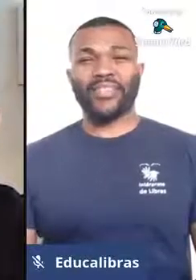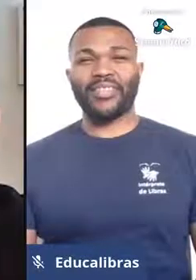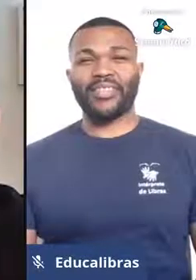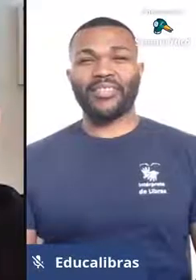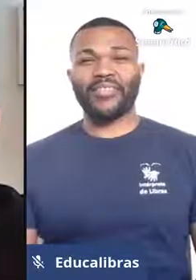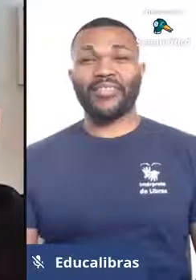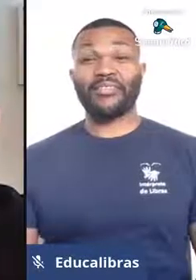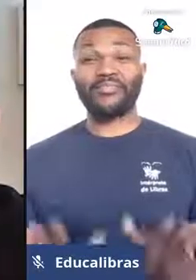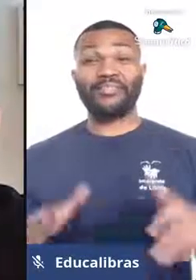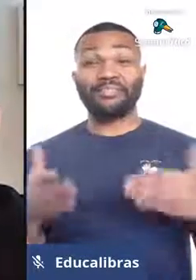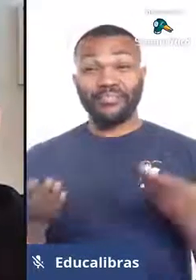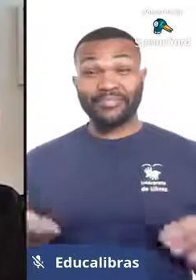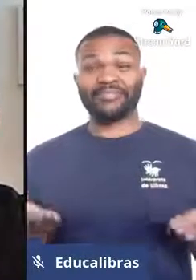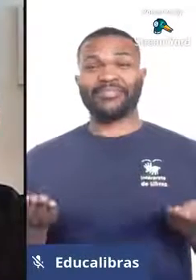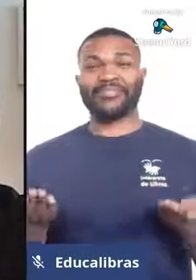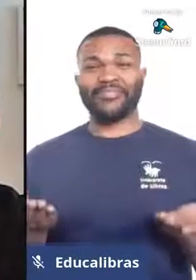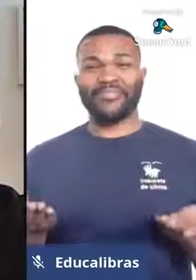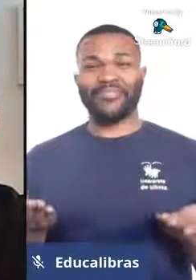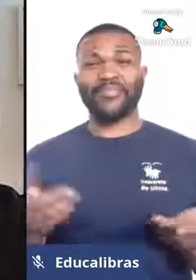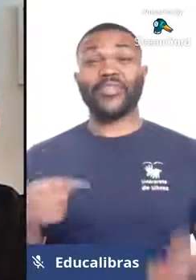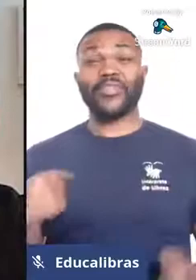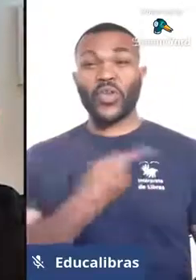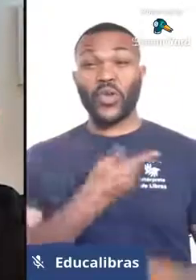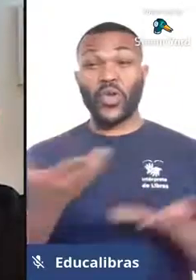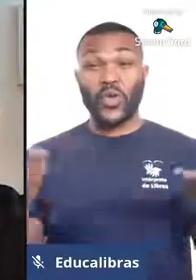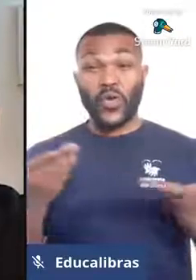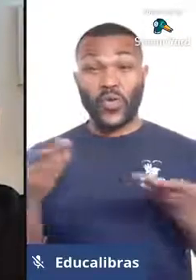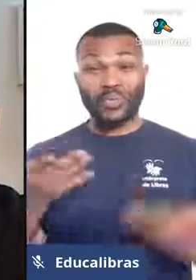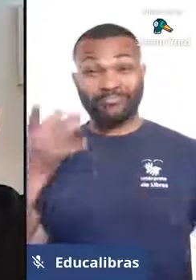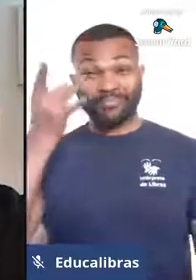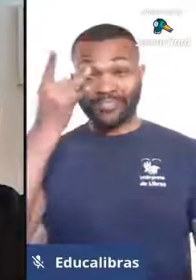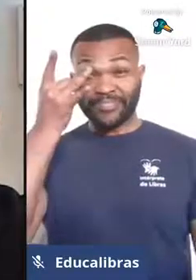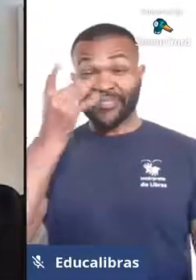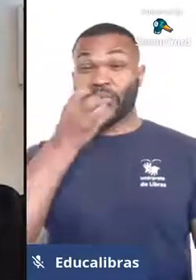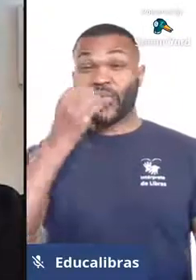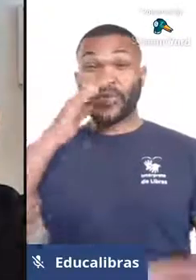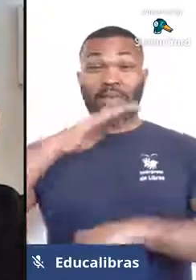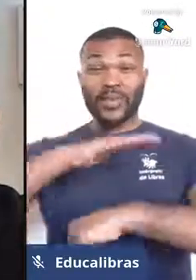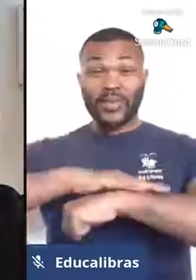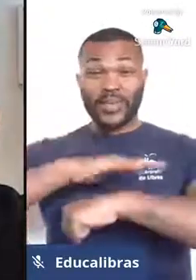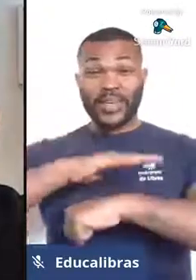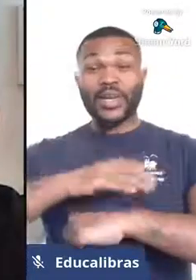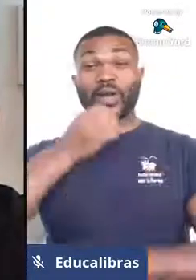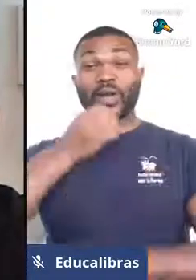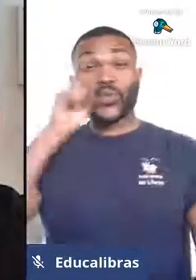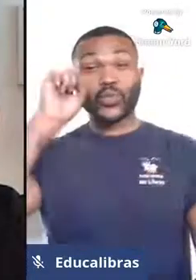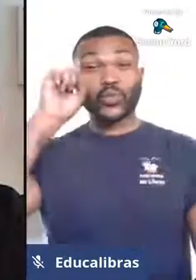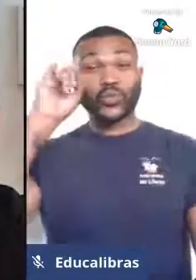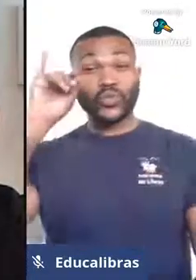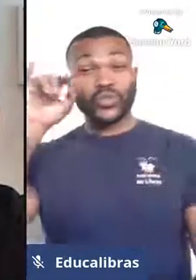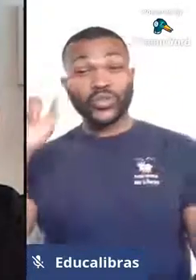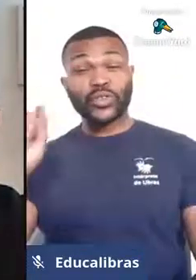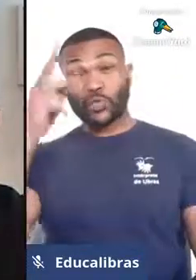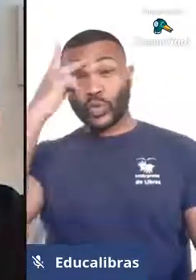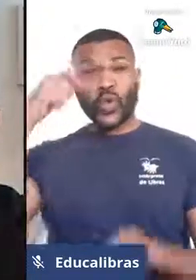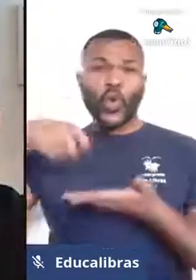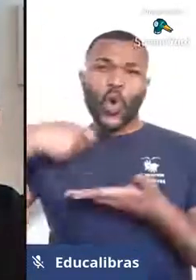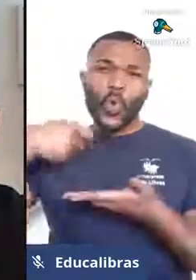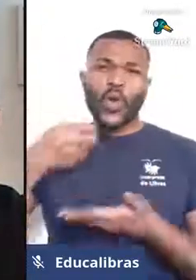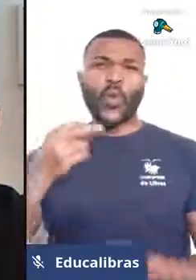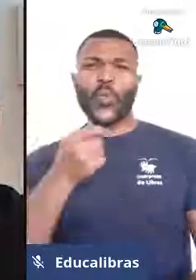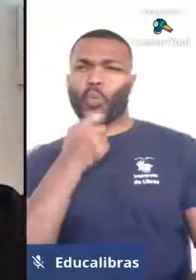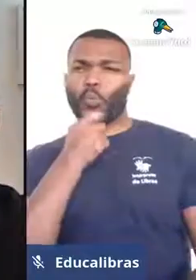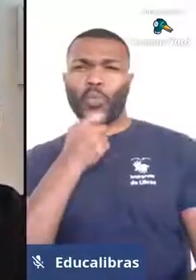É isso aí. Estamos ao vivo. Boa tarde, bom dia, sei lá para quem almoçou, quem não almoçou, tem sempre